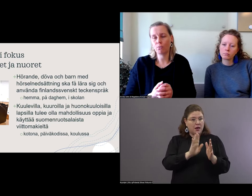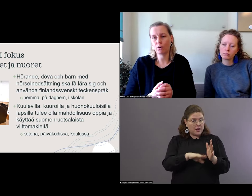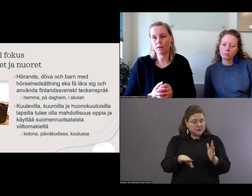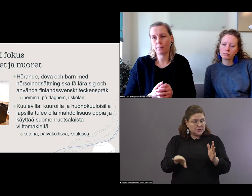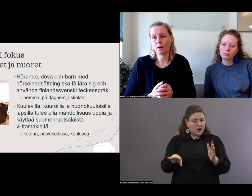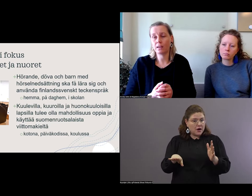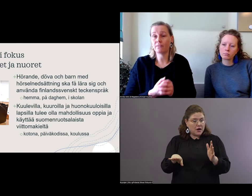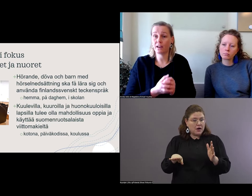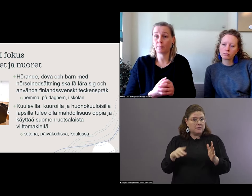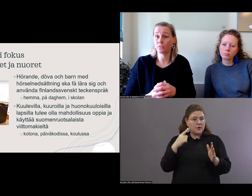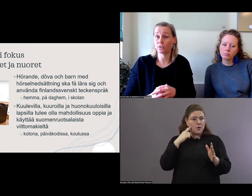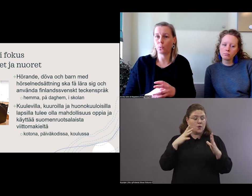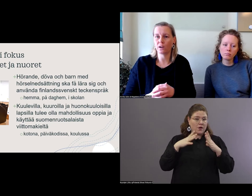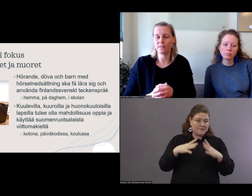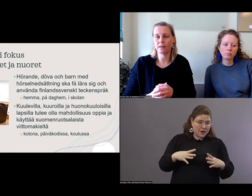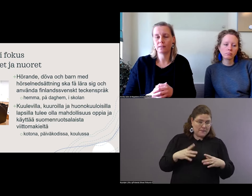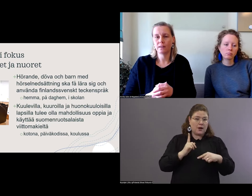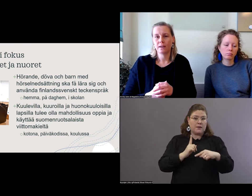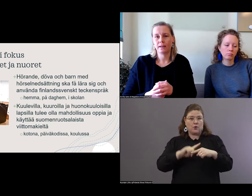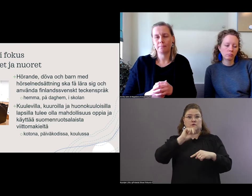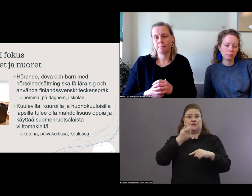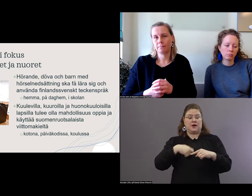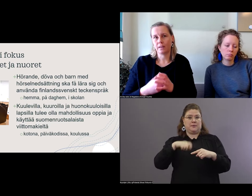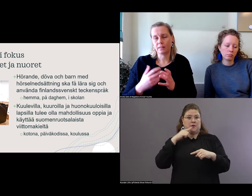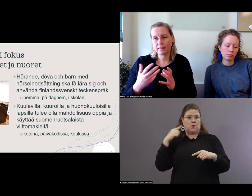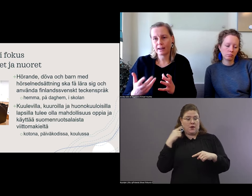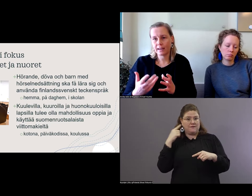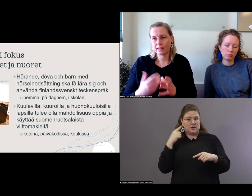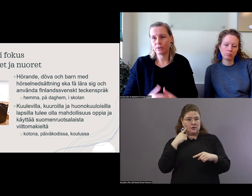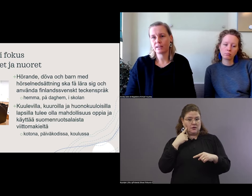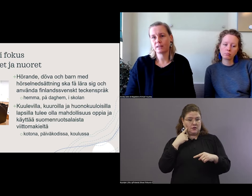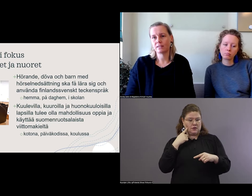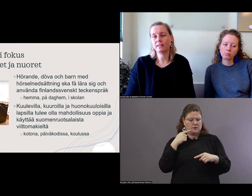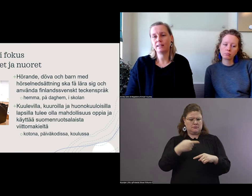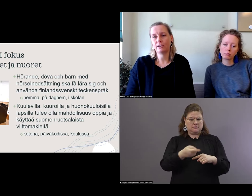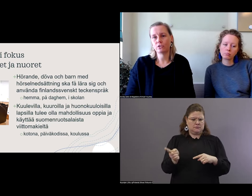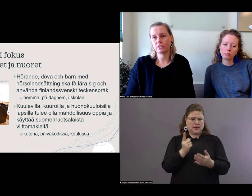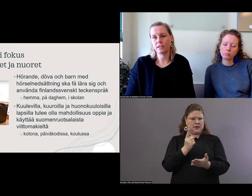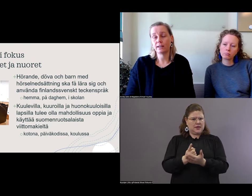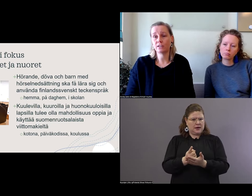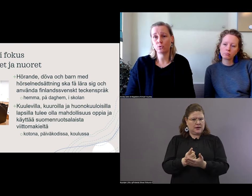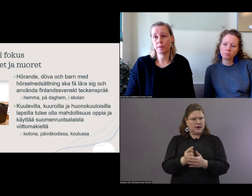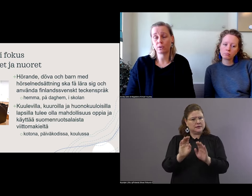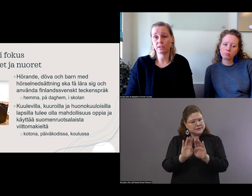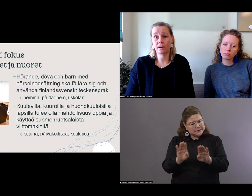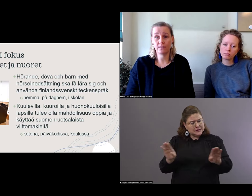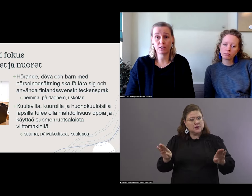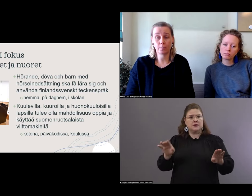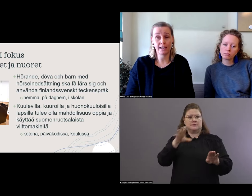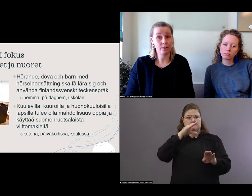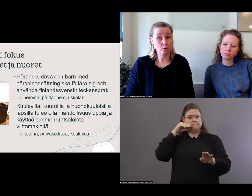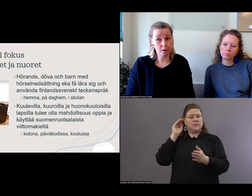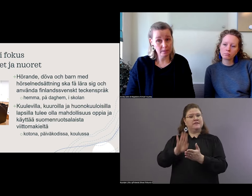on kuulovamma ja vanhemmat ovat kuulevia, niin tärkeintä on, että he saavat sen tiedon siitä, että